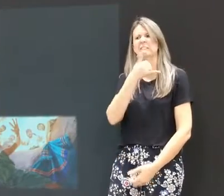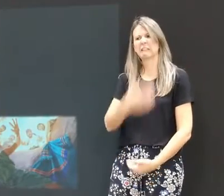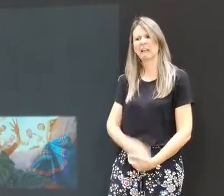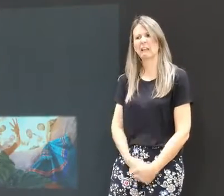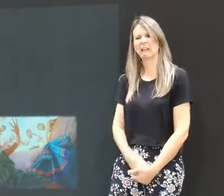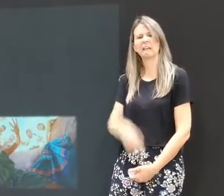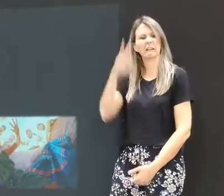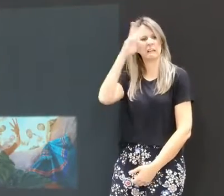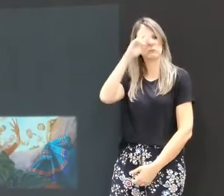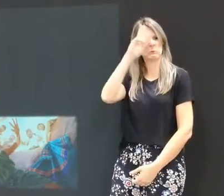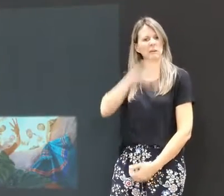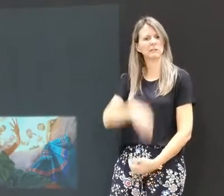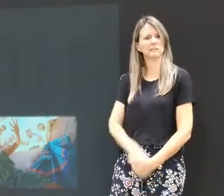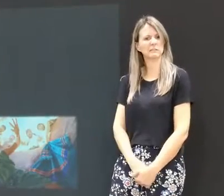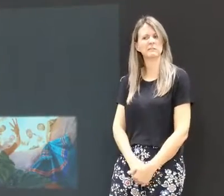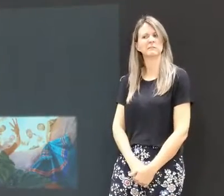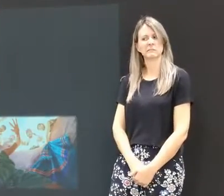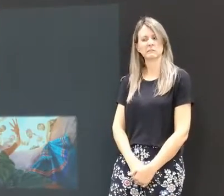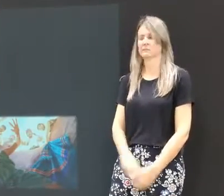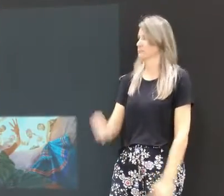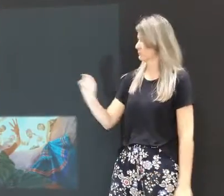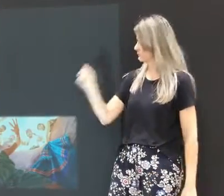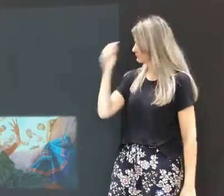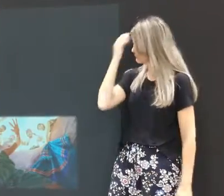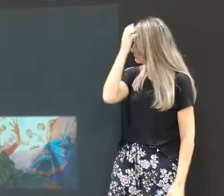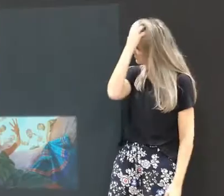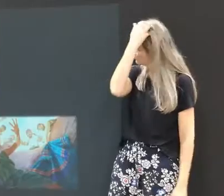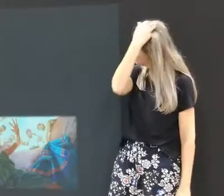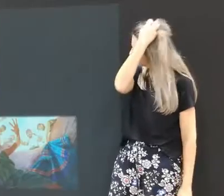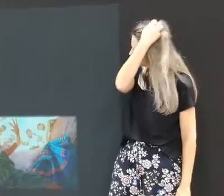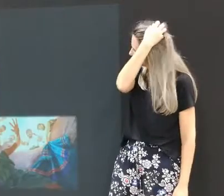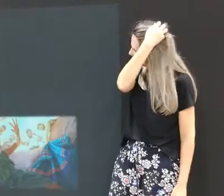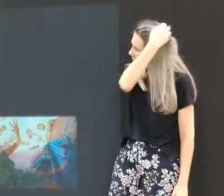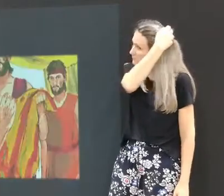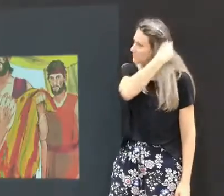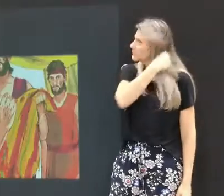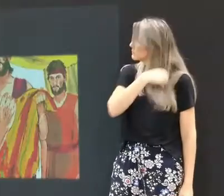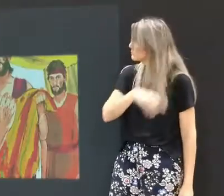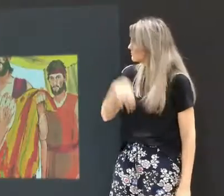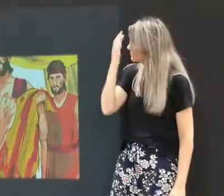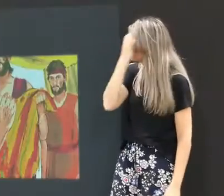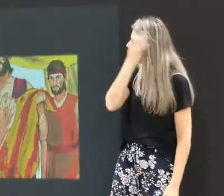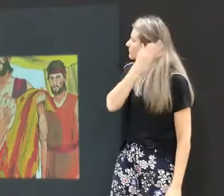Muito triste isso, né? Essa história ela é muito triste, de problemas de família.